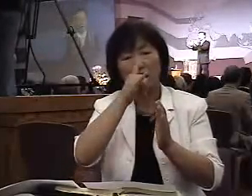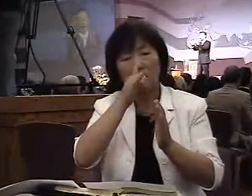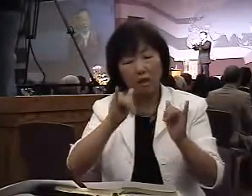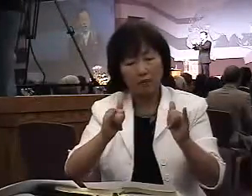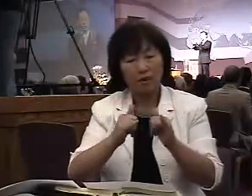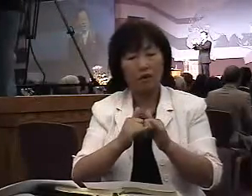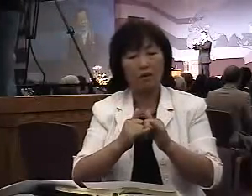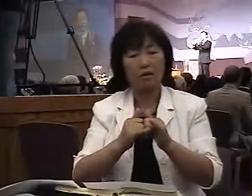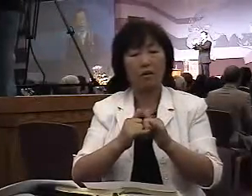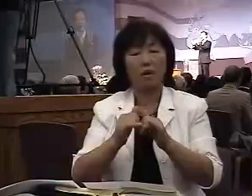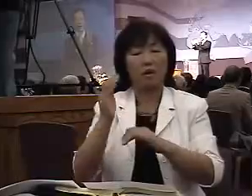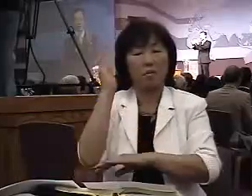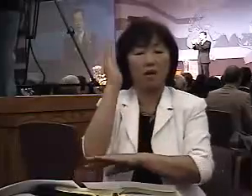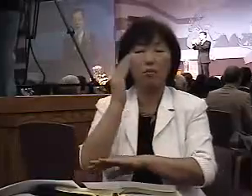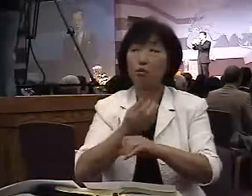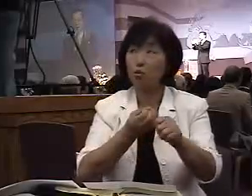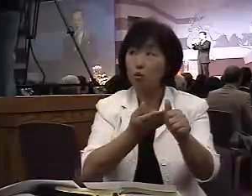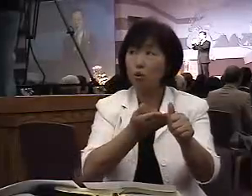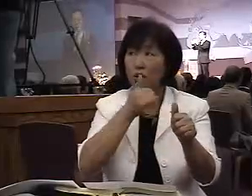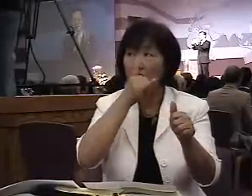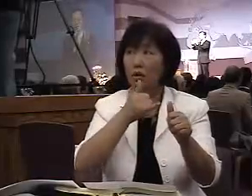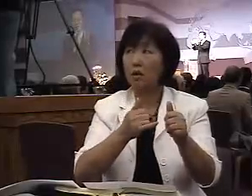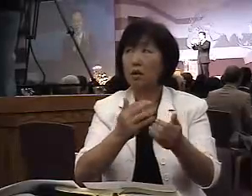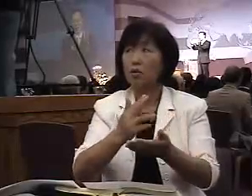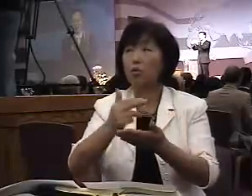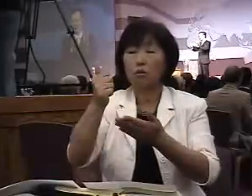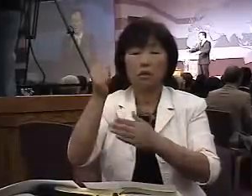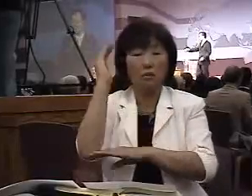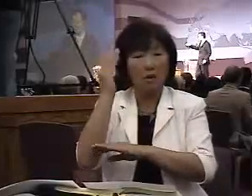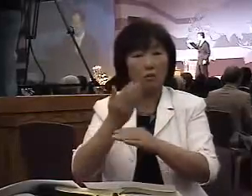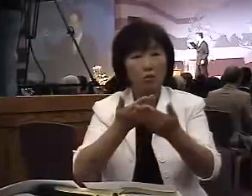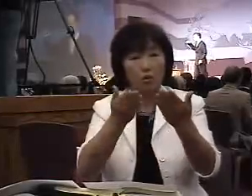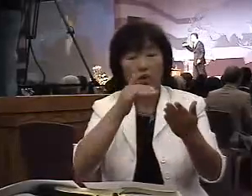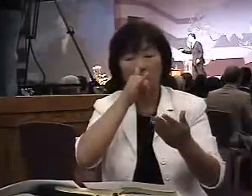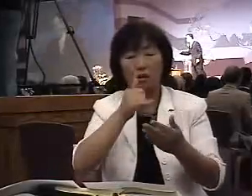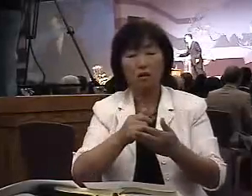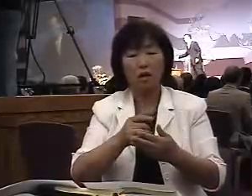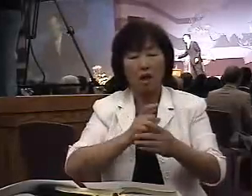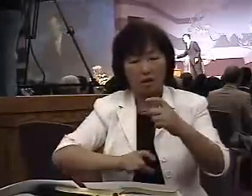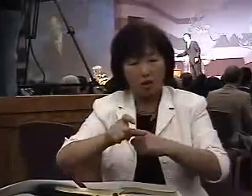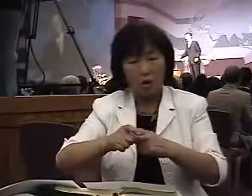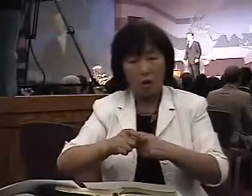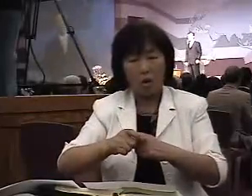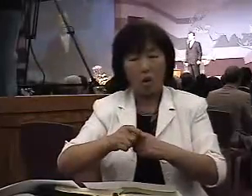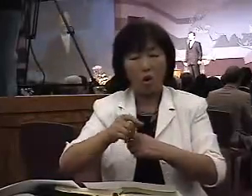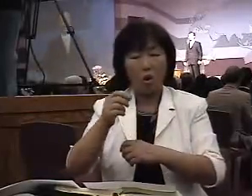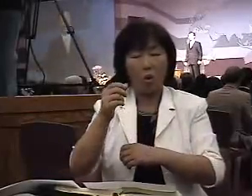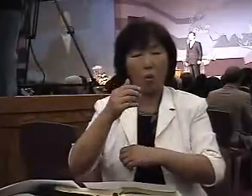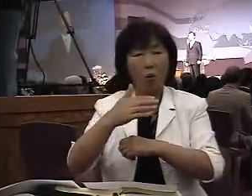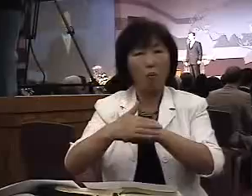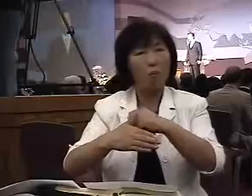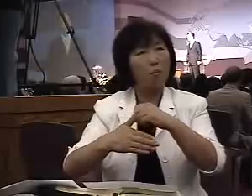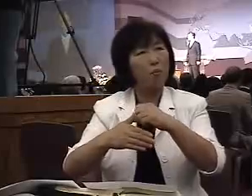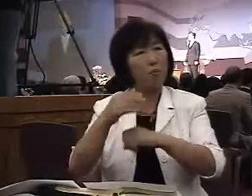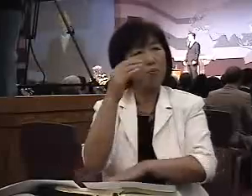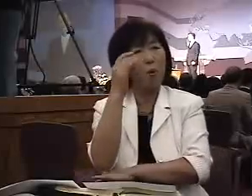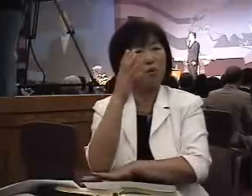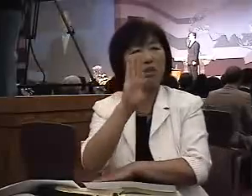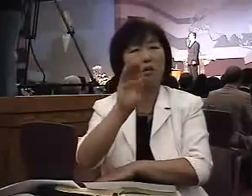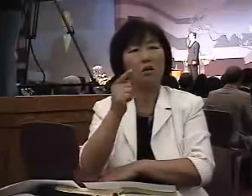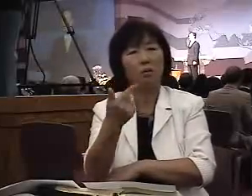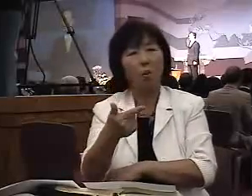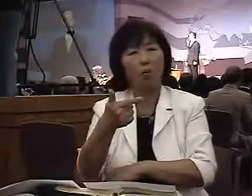어려운 상황에 처해 있는 자들에게 주님께서 주신 말씀은 이겁니다. 더욱더 본질적인 것을 붙잡으라.